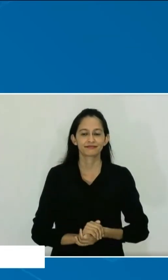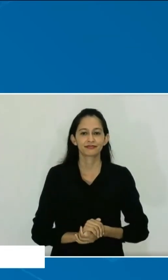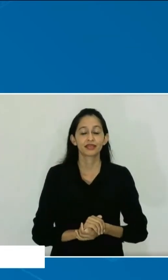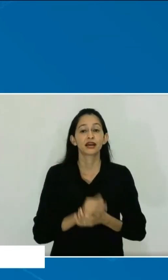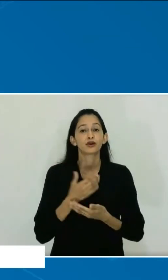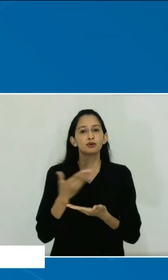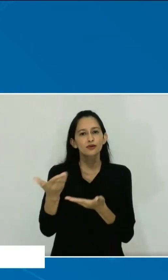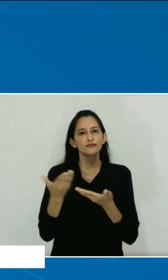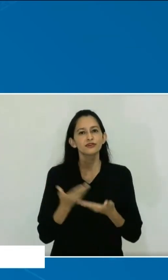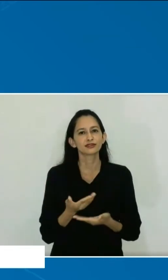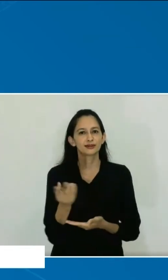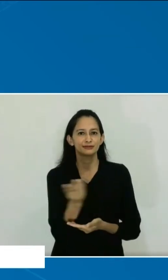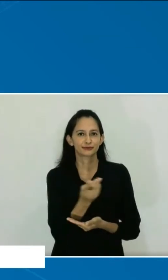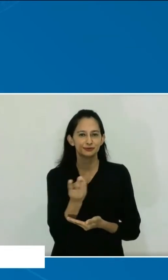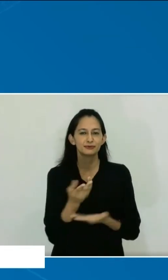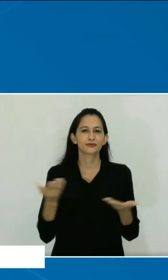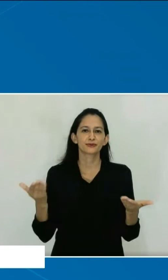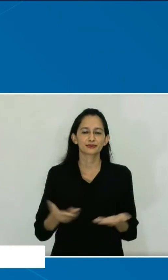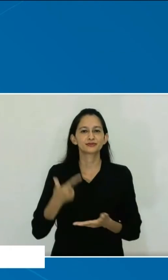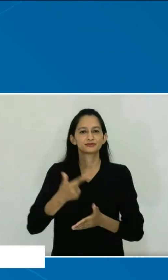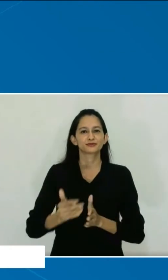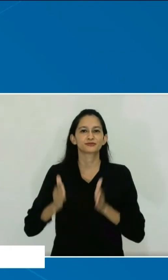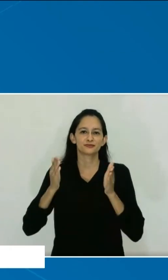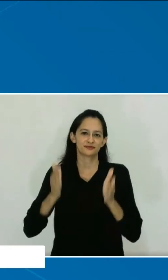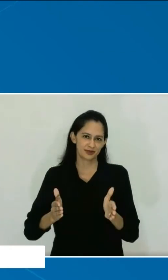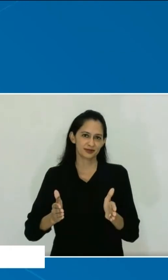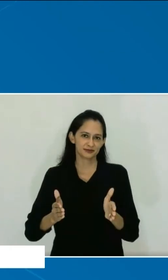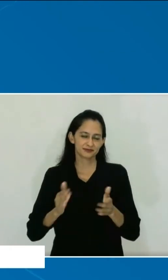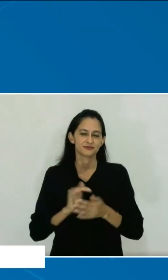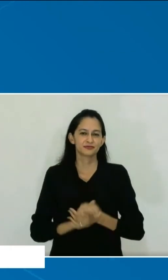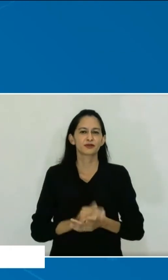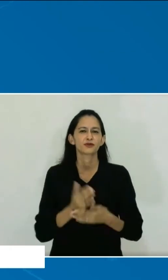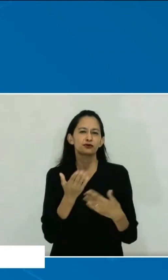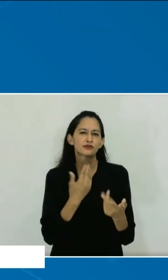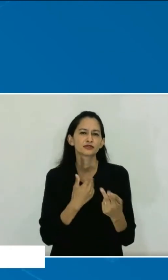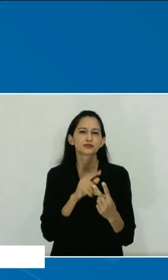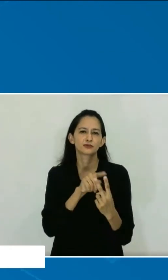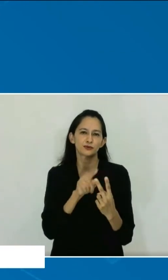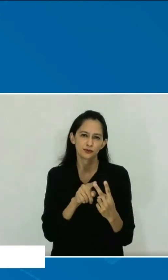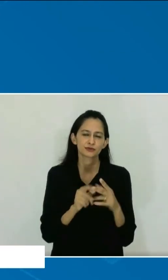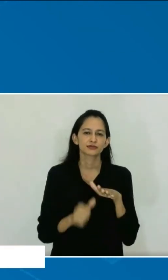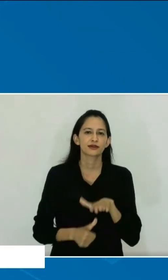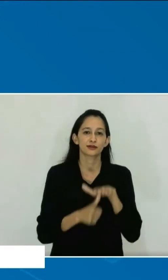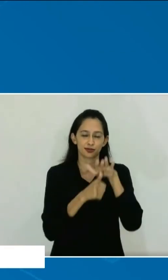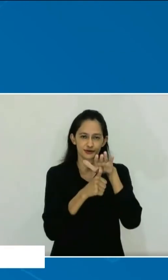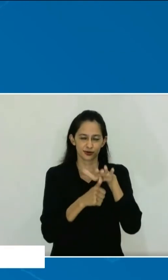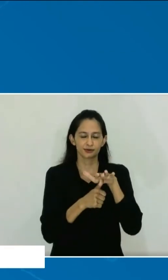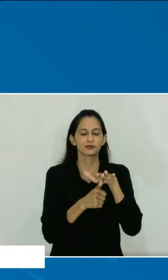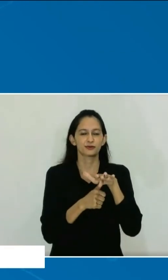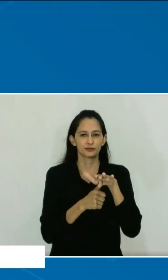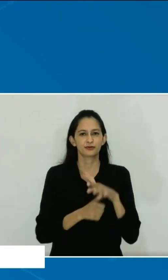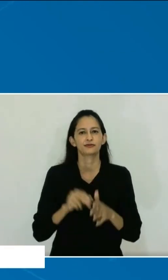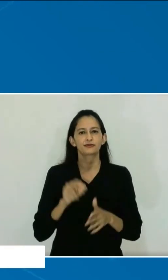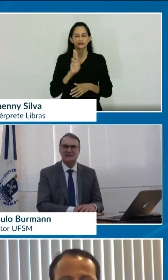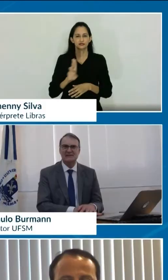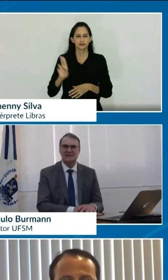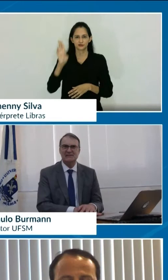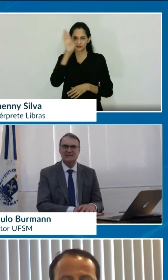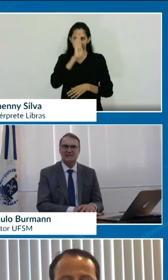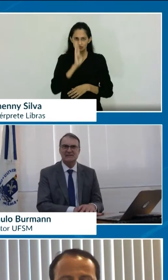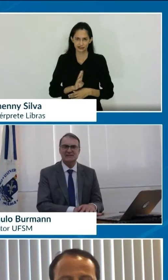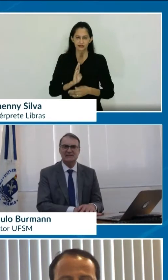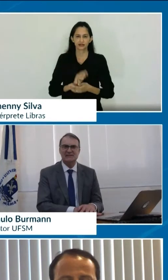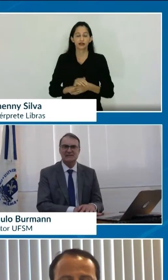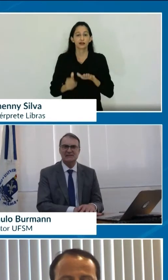nossos convidados deste segundo bloco. Conversamos agora com outros dois reitores de universidades brasileiras. O reitor